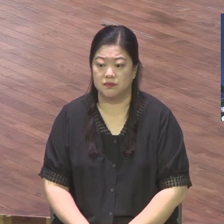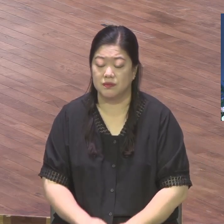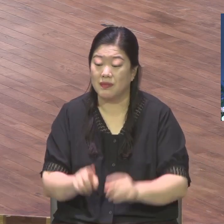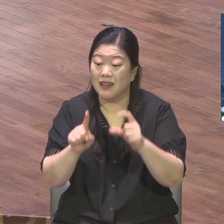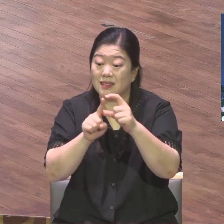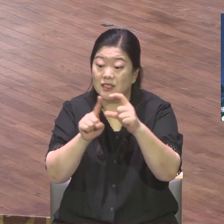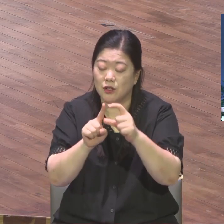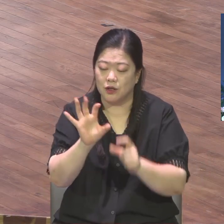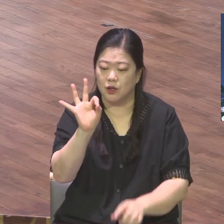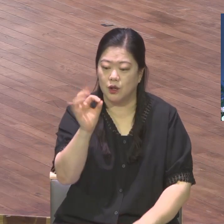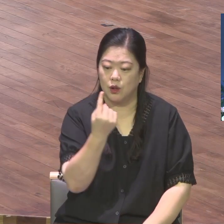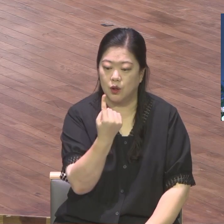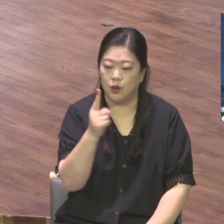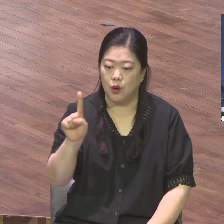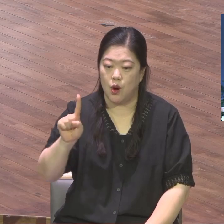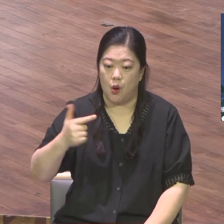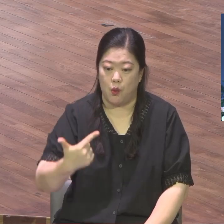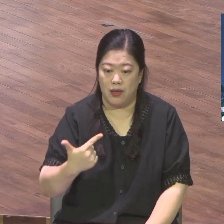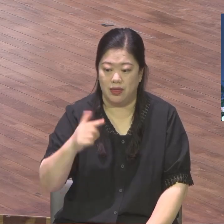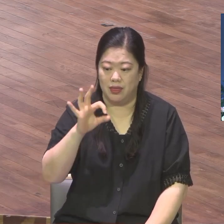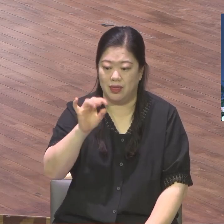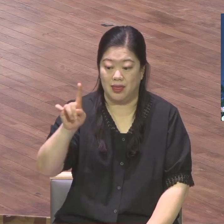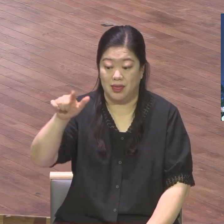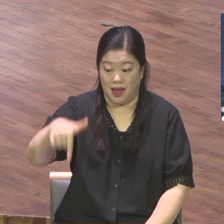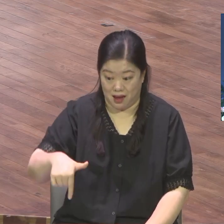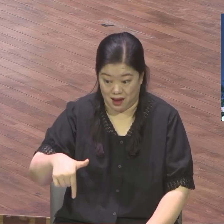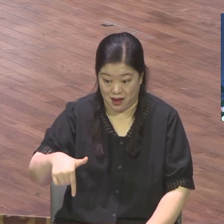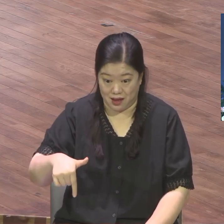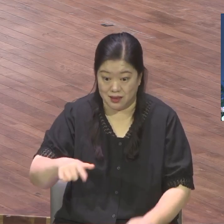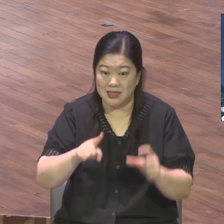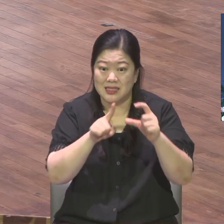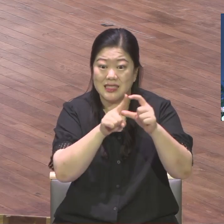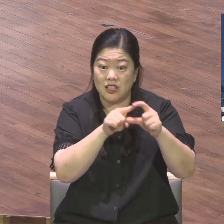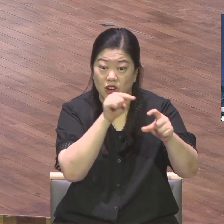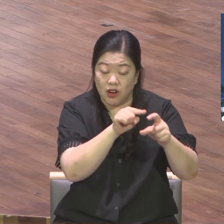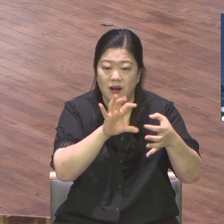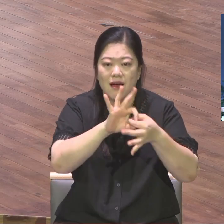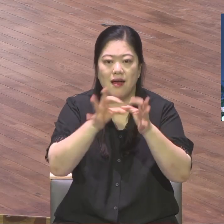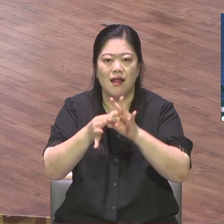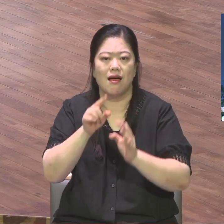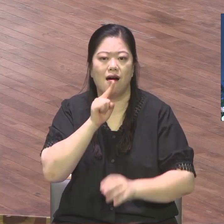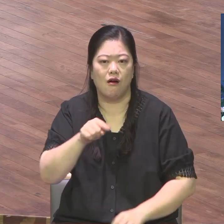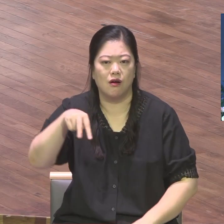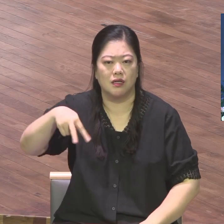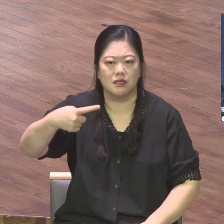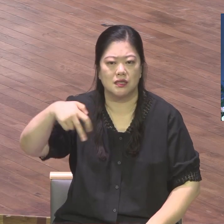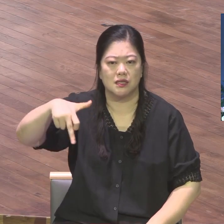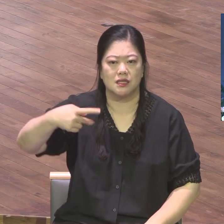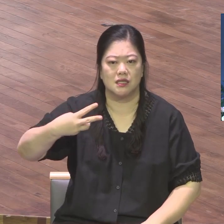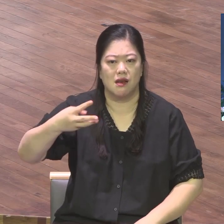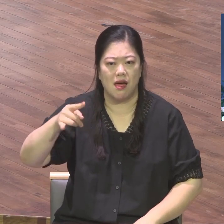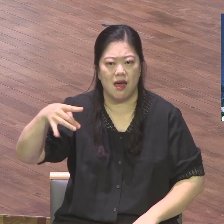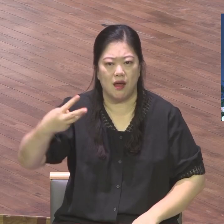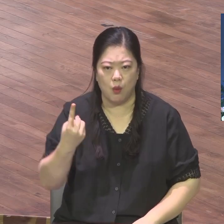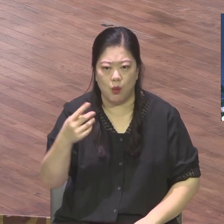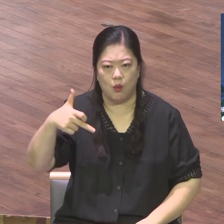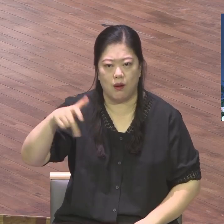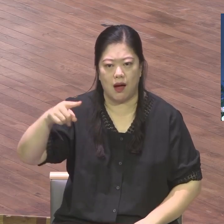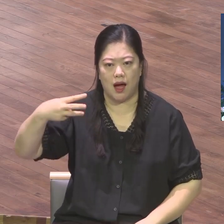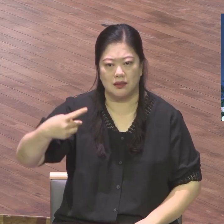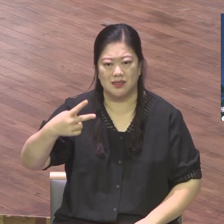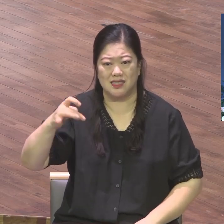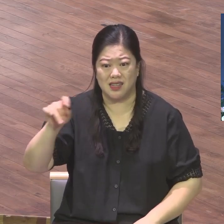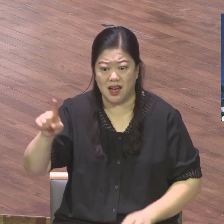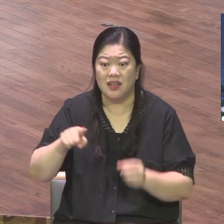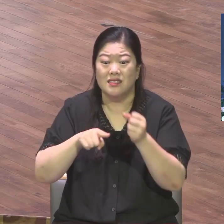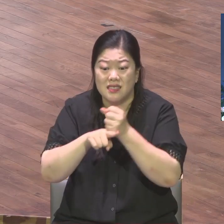마음이 완악하다. 이 말 헬라말로 스클레오 카르디아라는데 확실한 증거를 거절하는 굳은 마음